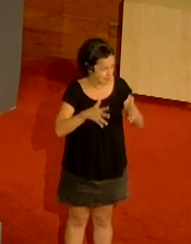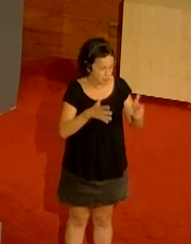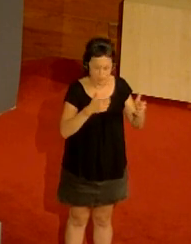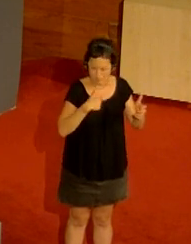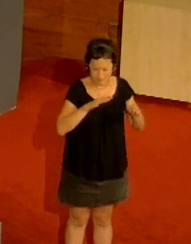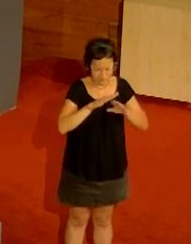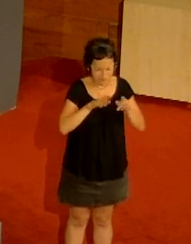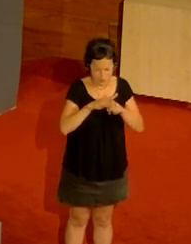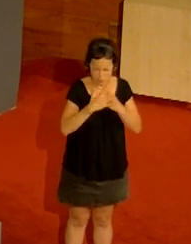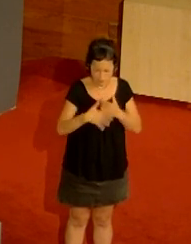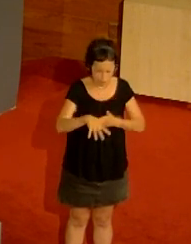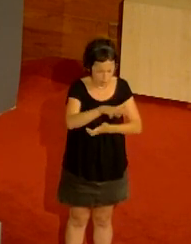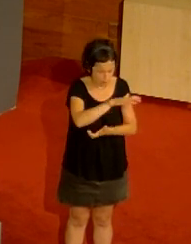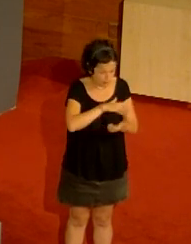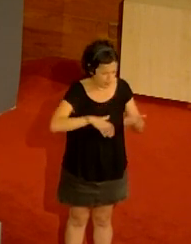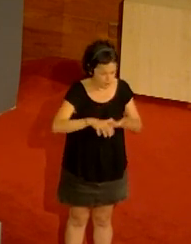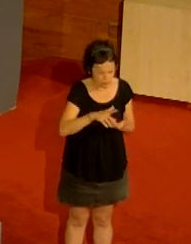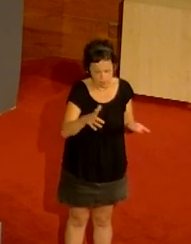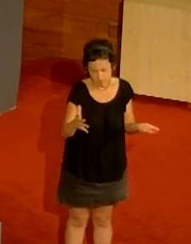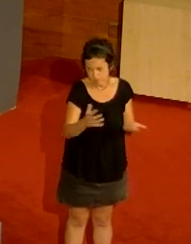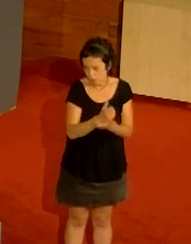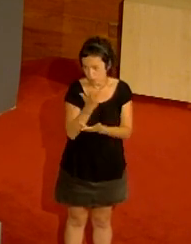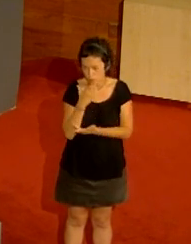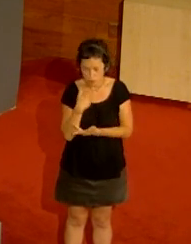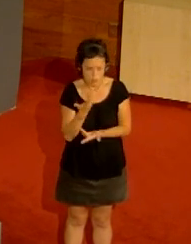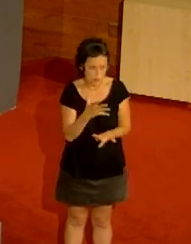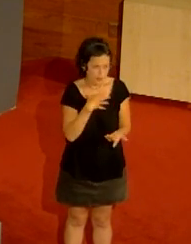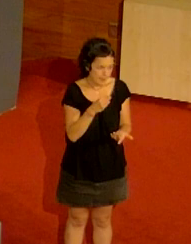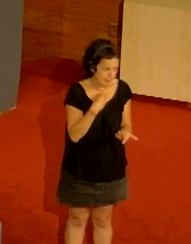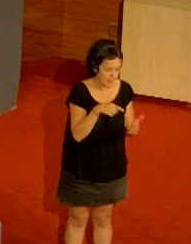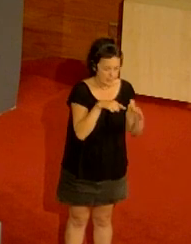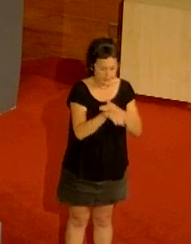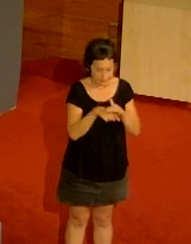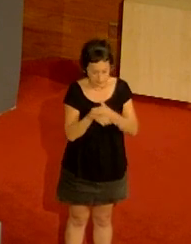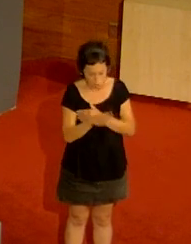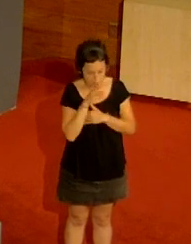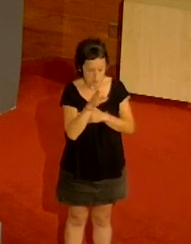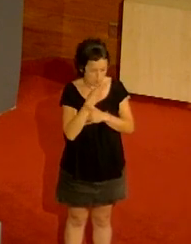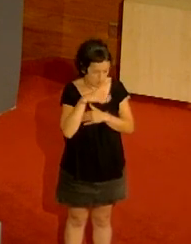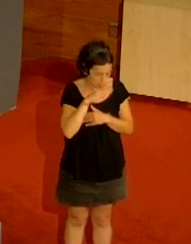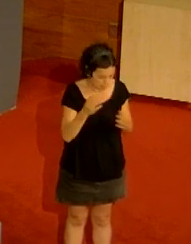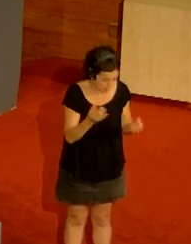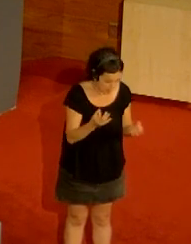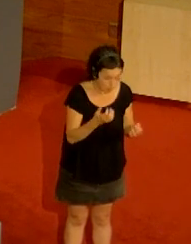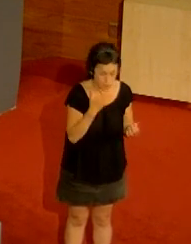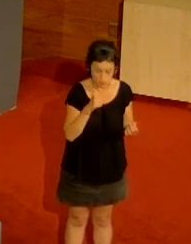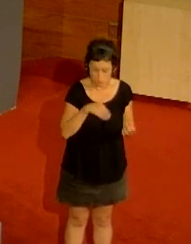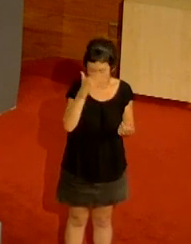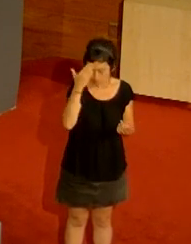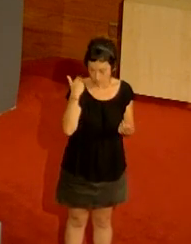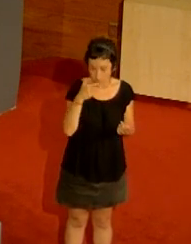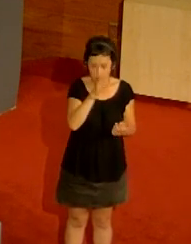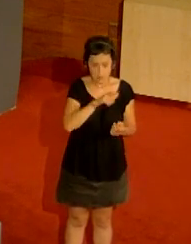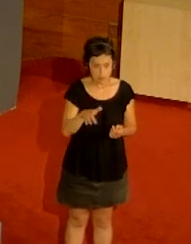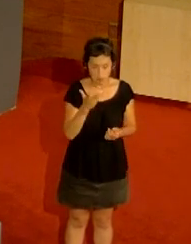un calvario bueno, que todos conocemos, ¿no? Pues de papeleos, de 3 años mínimo de padrón. Yo he conocido este verano a gente que lleva muchos